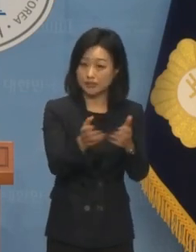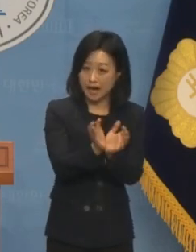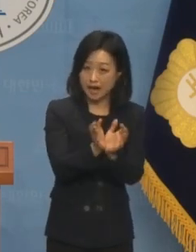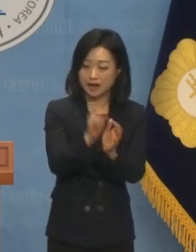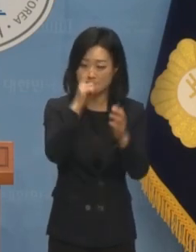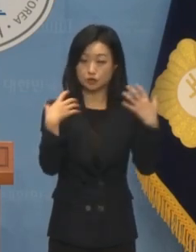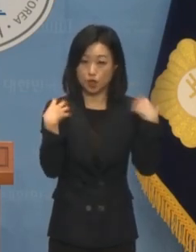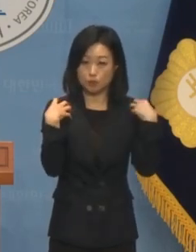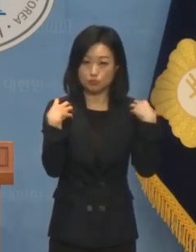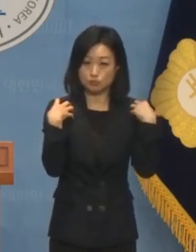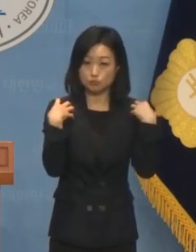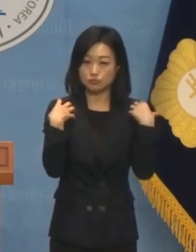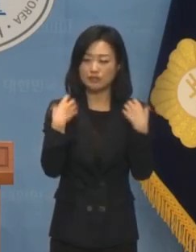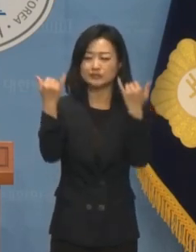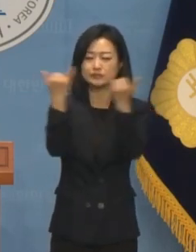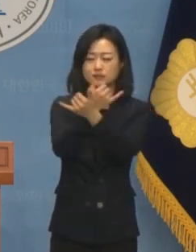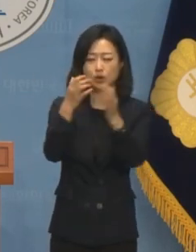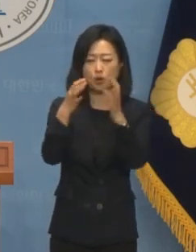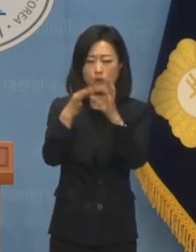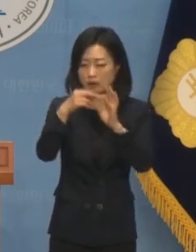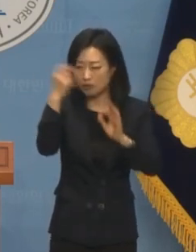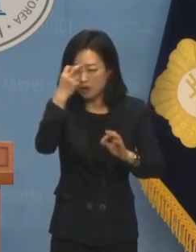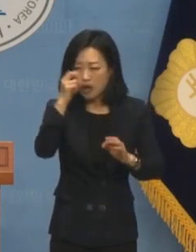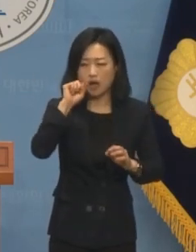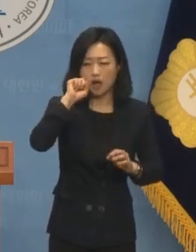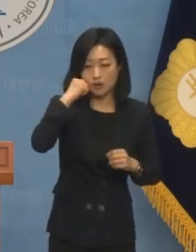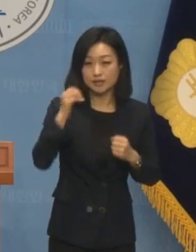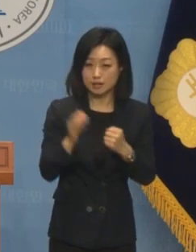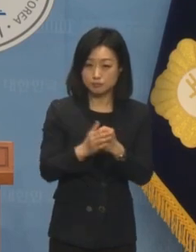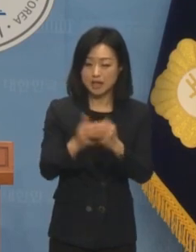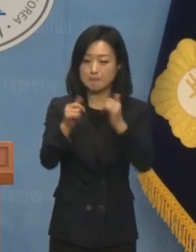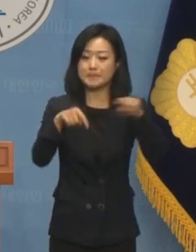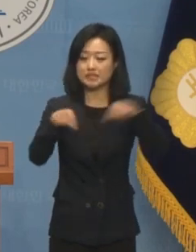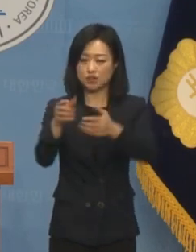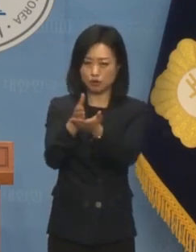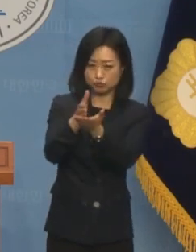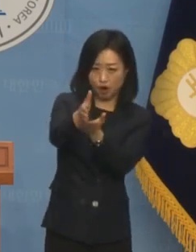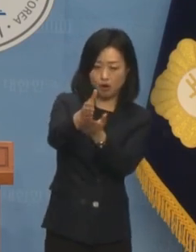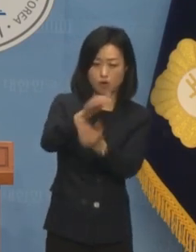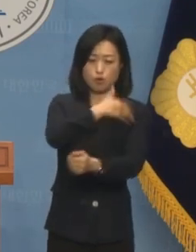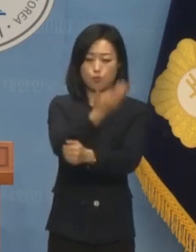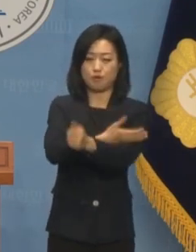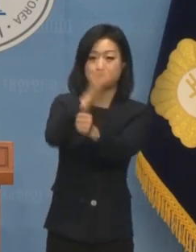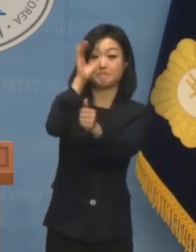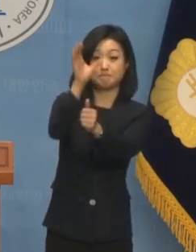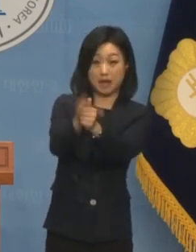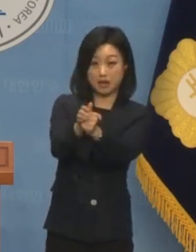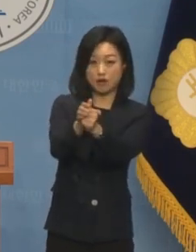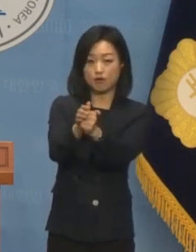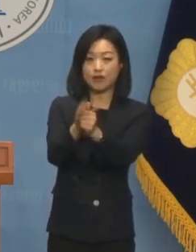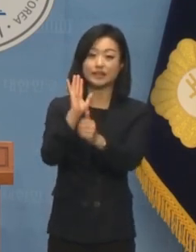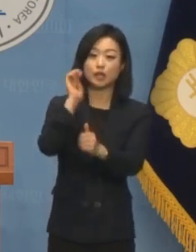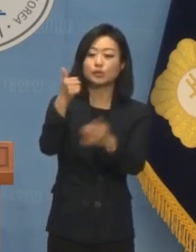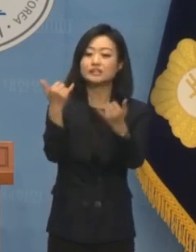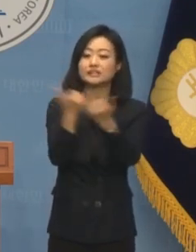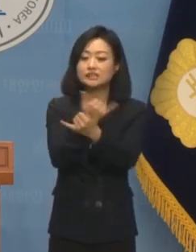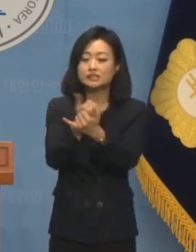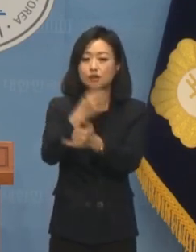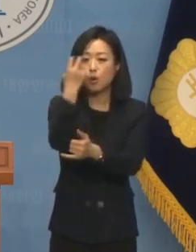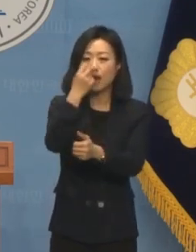기관도 함부로 다루지 못합니다 민정의 특별한 권능을 부여해 이들을 관리하는